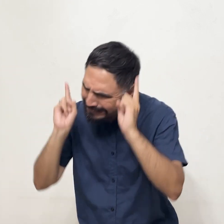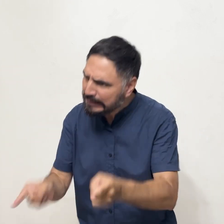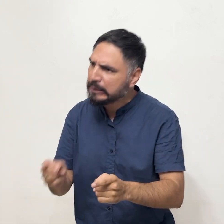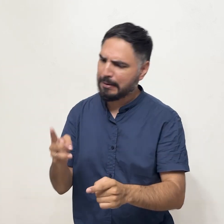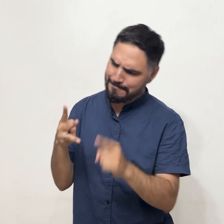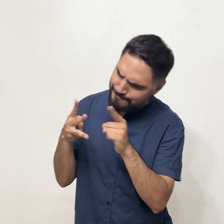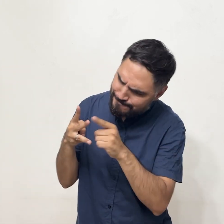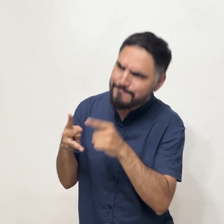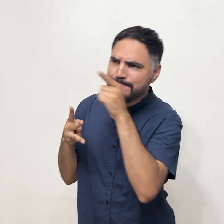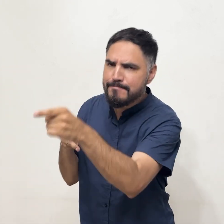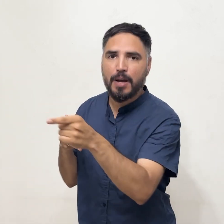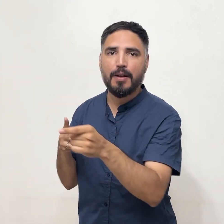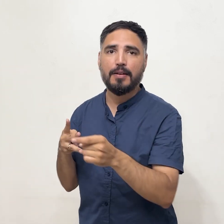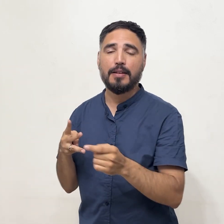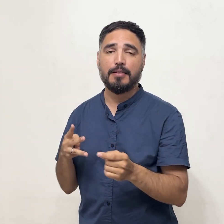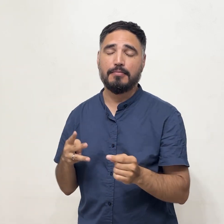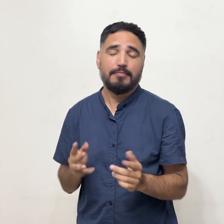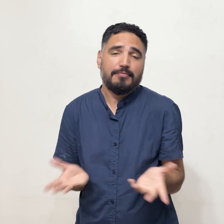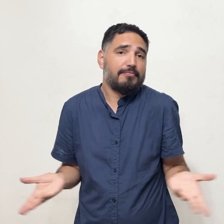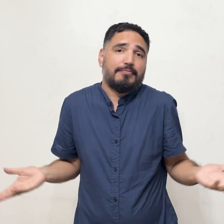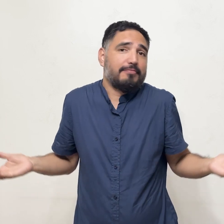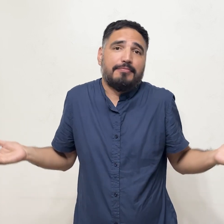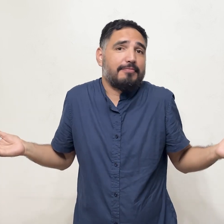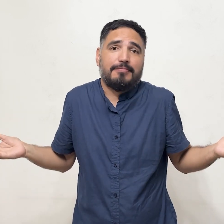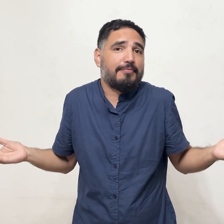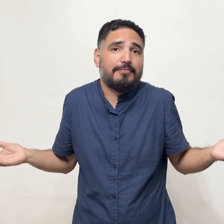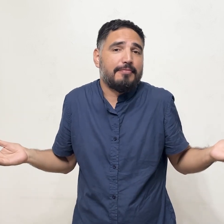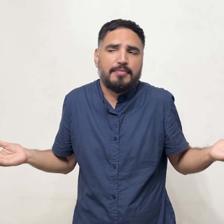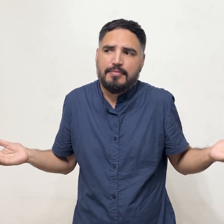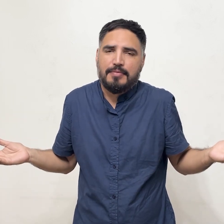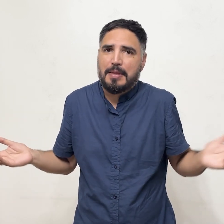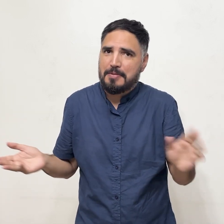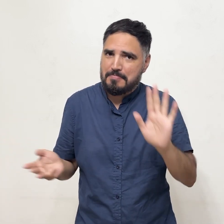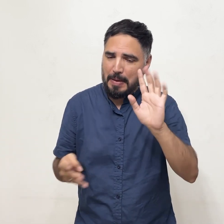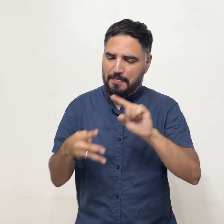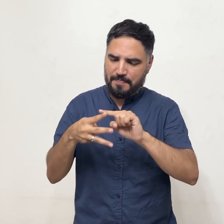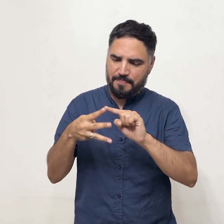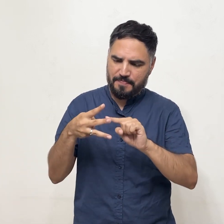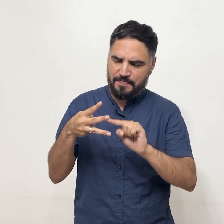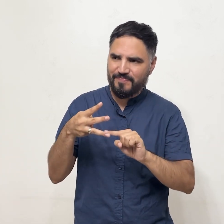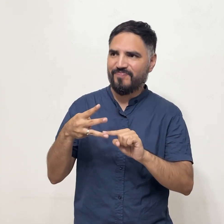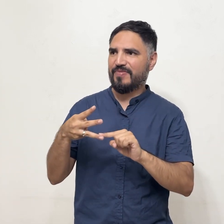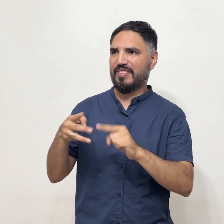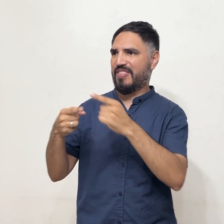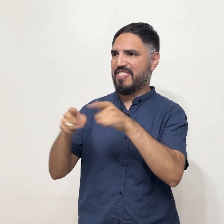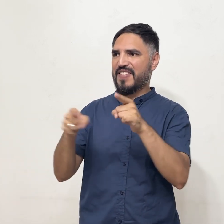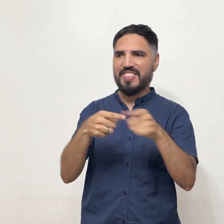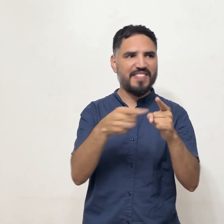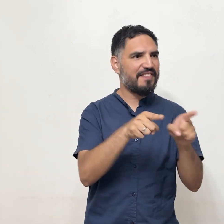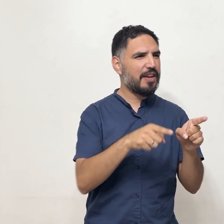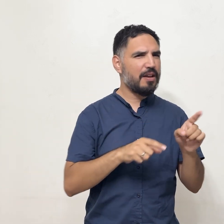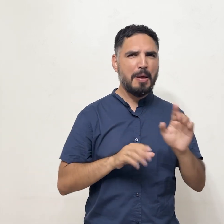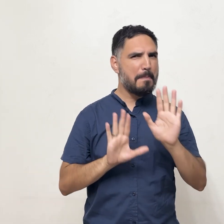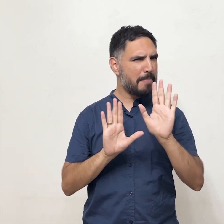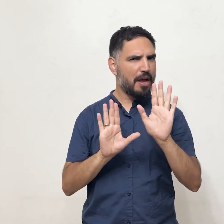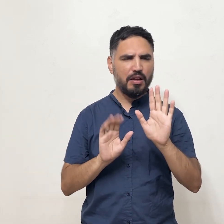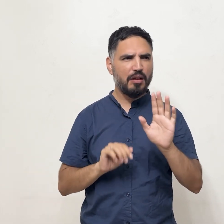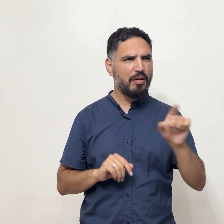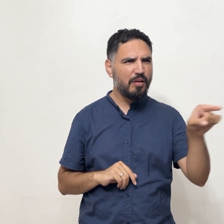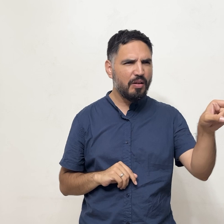estructura. No, eso no se podía, ni se puede hacer. Cada uno era diferente. Sin embargo, al observar con